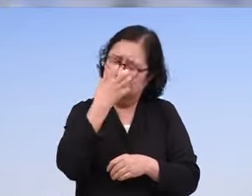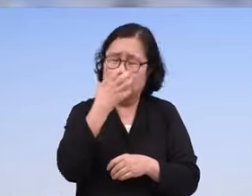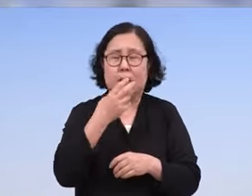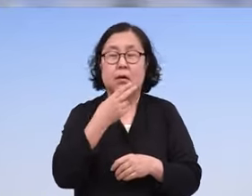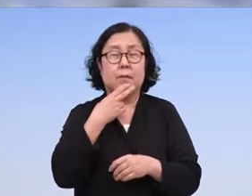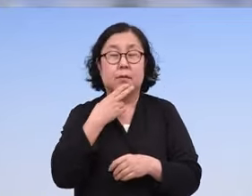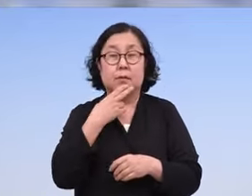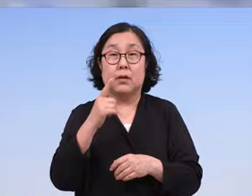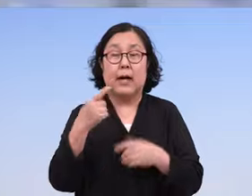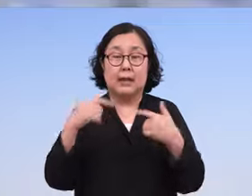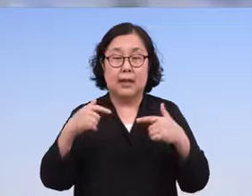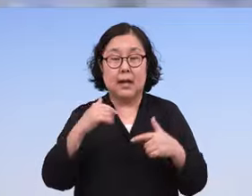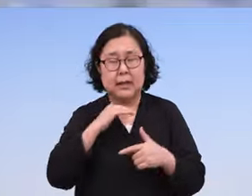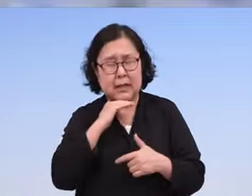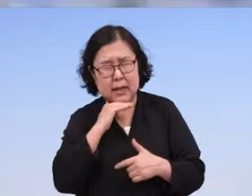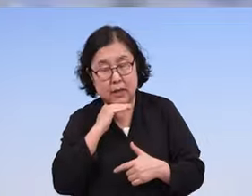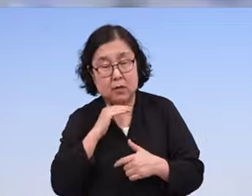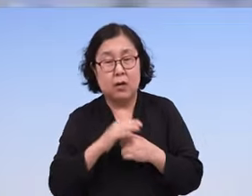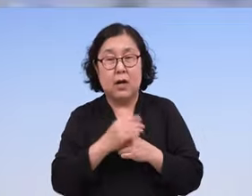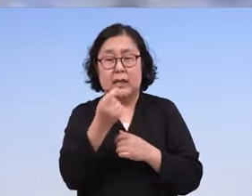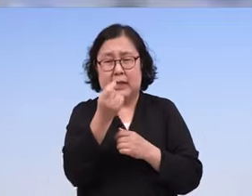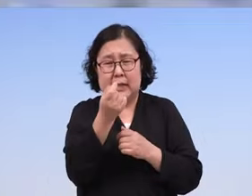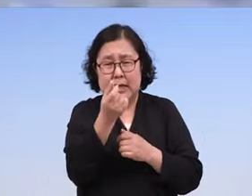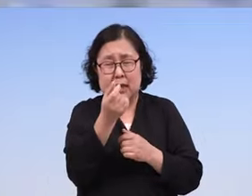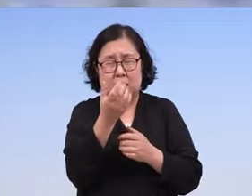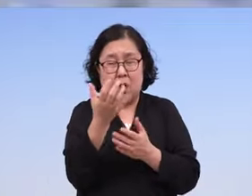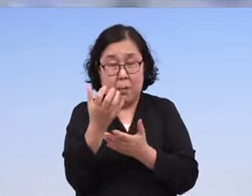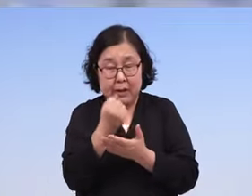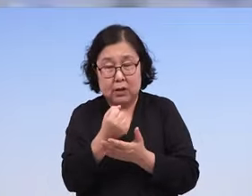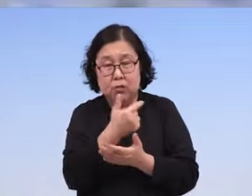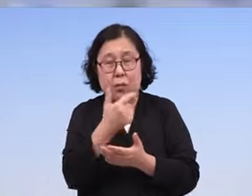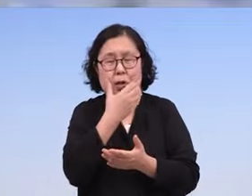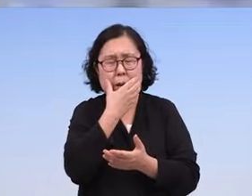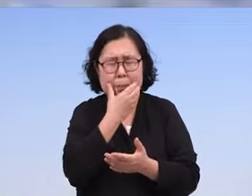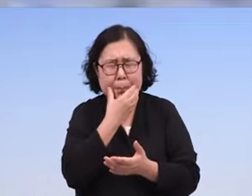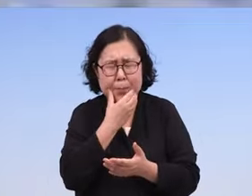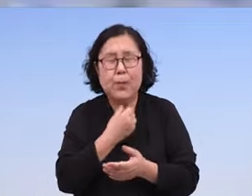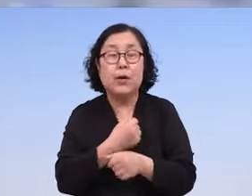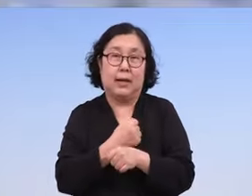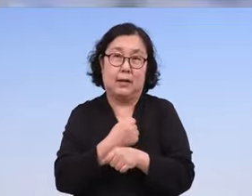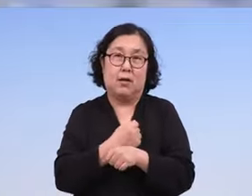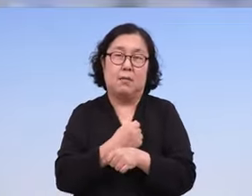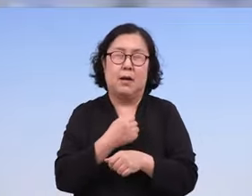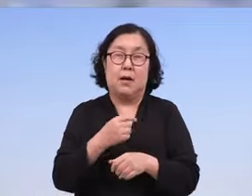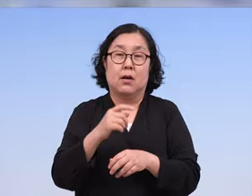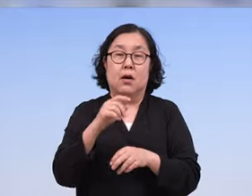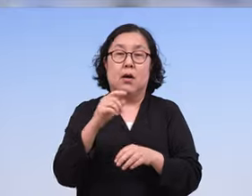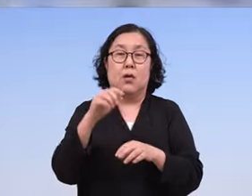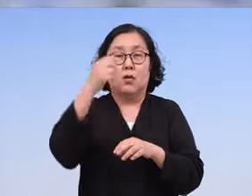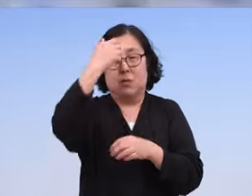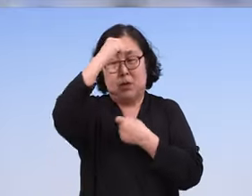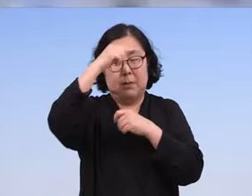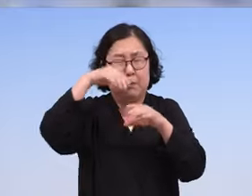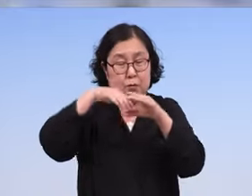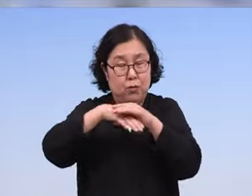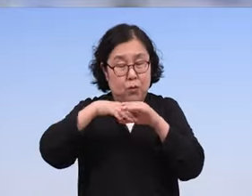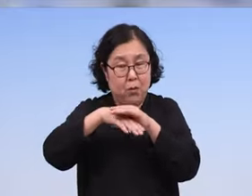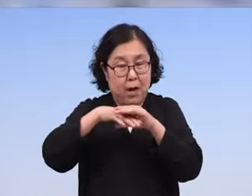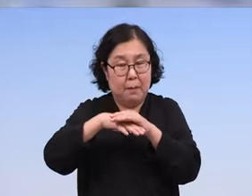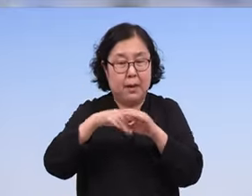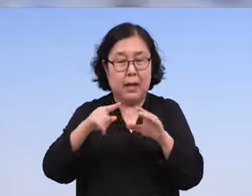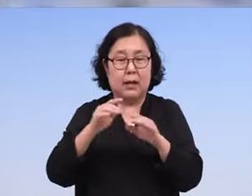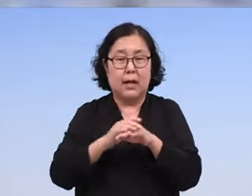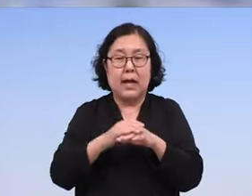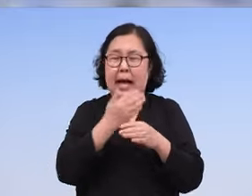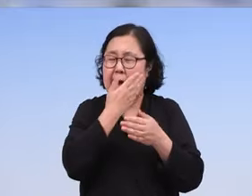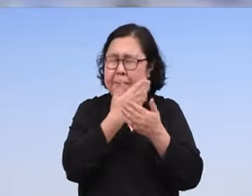게 아니에요. 늘 뭔가를 기다리고 그 조그만한 거 얻고도 너무 행복해하고 그 왕자표 운동화 아까워가지고